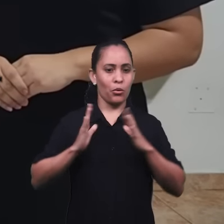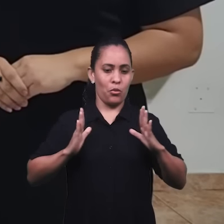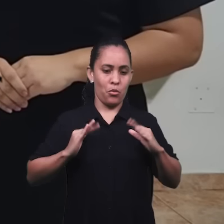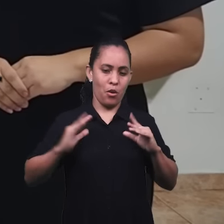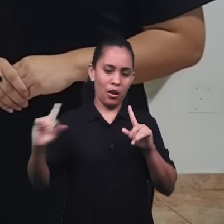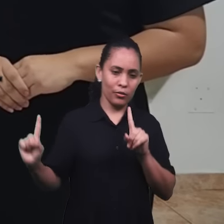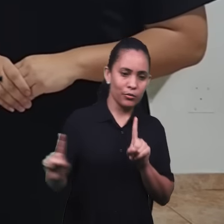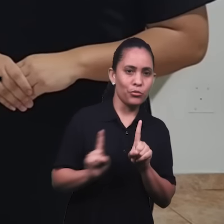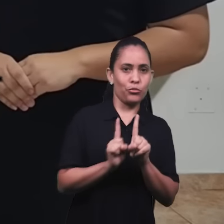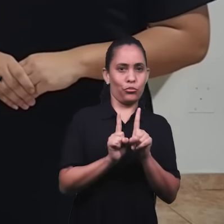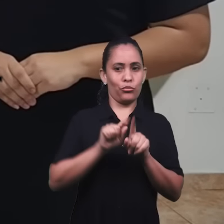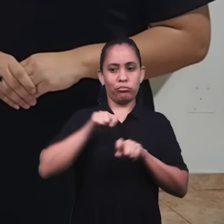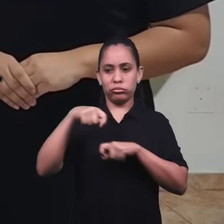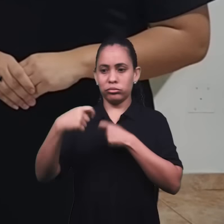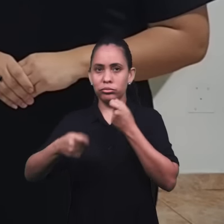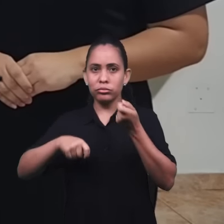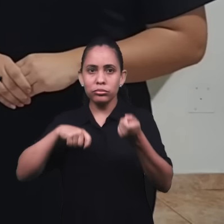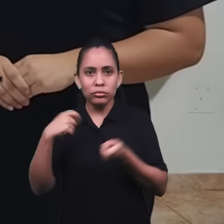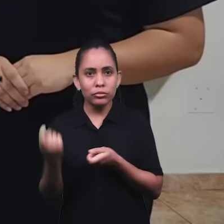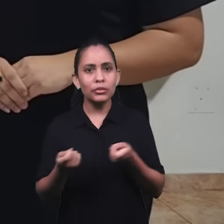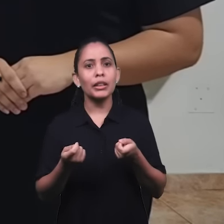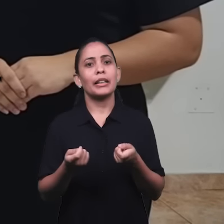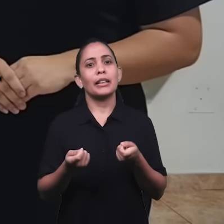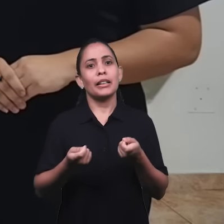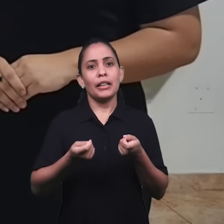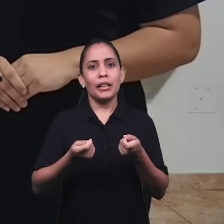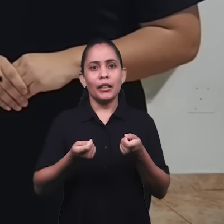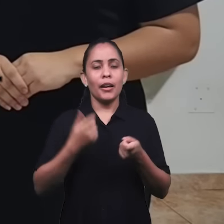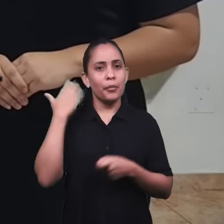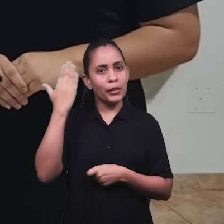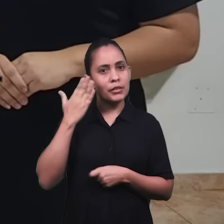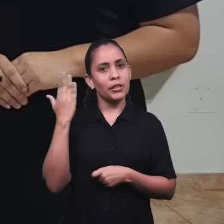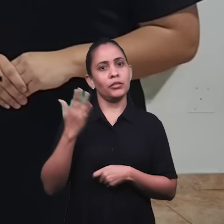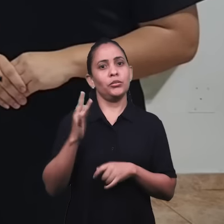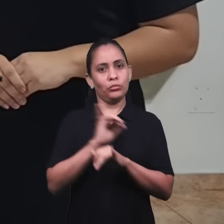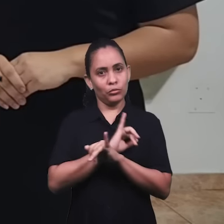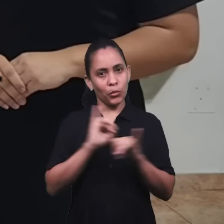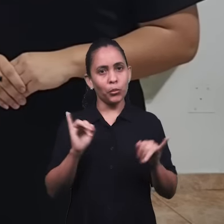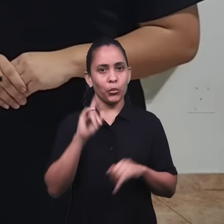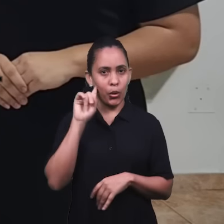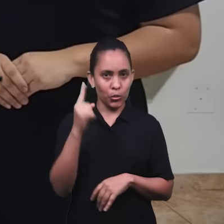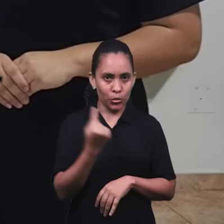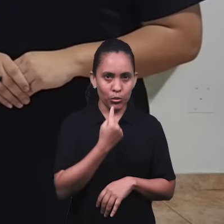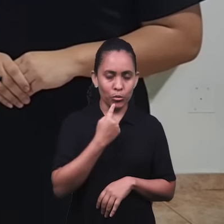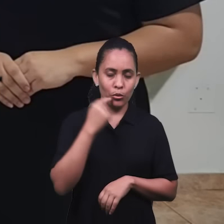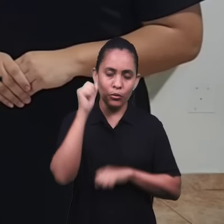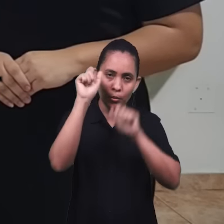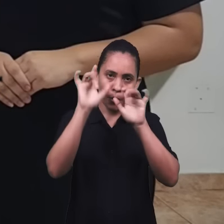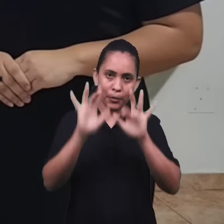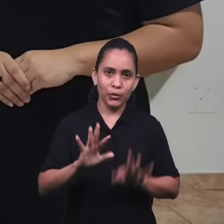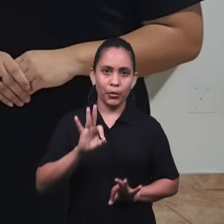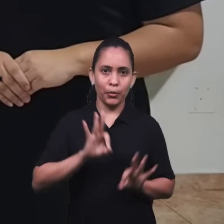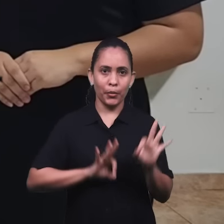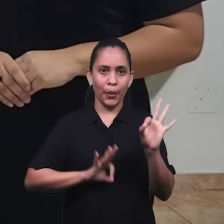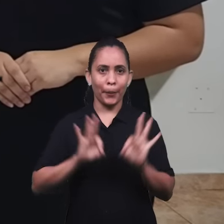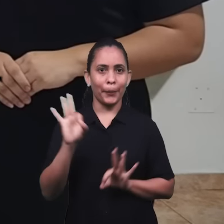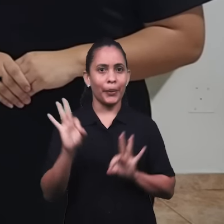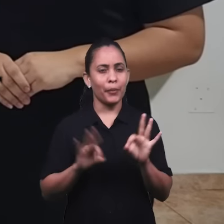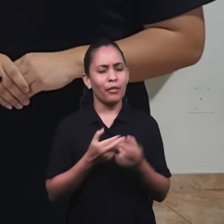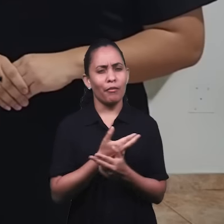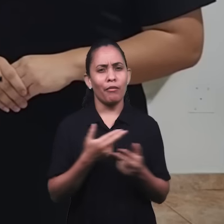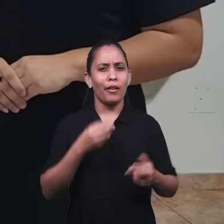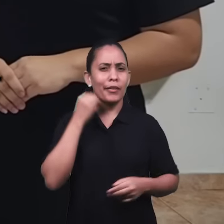estar bendiciendo y usted va a poder hacer la seña. Entonces, yo siempre puse eso en mi mente que cuando yo venía